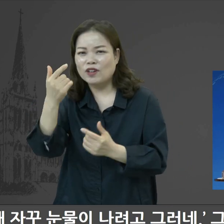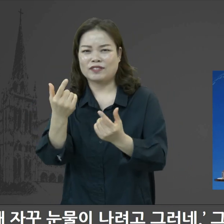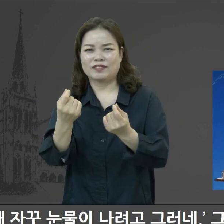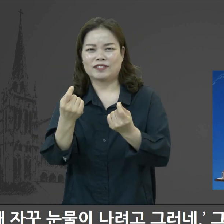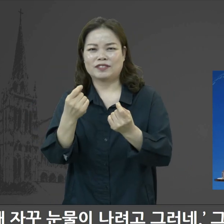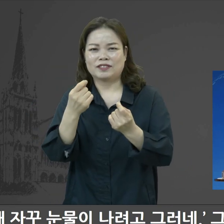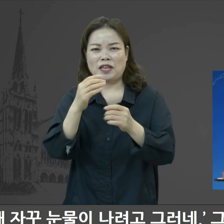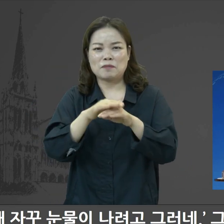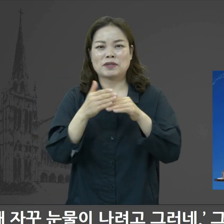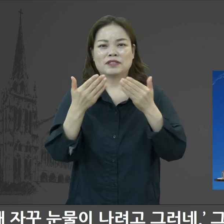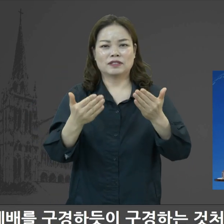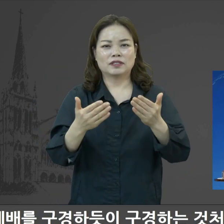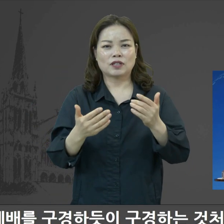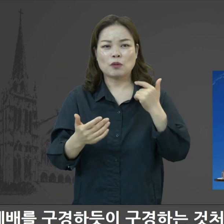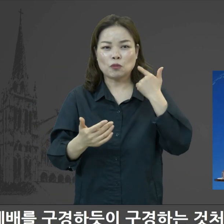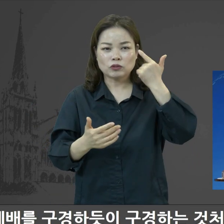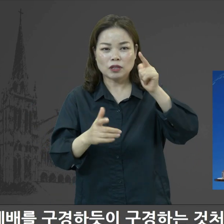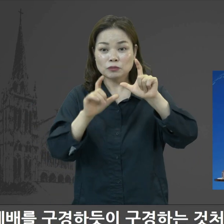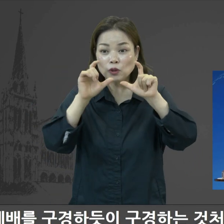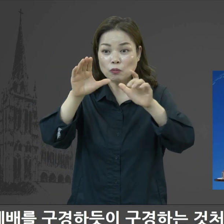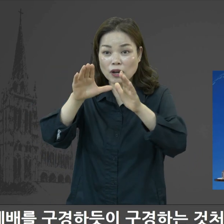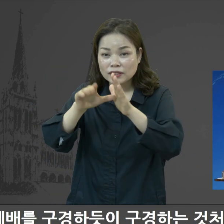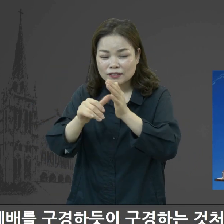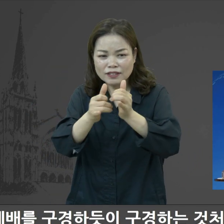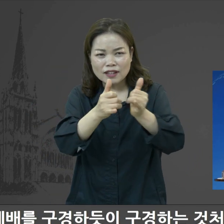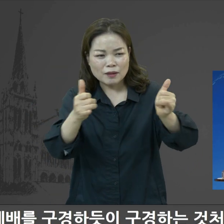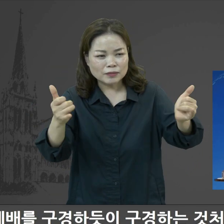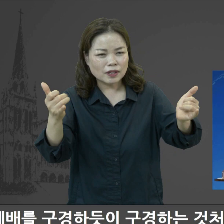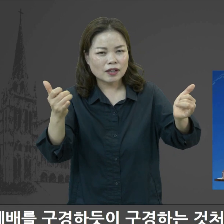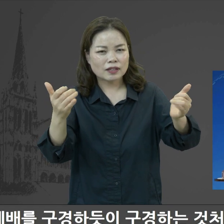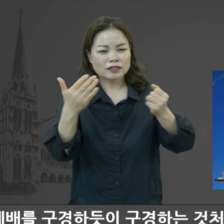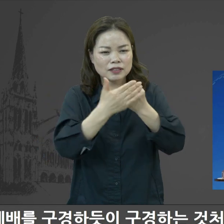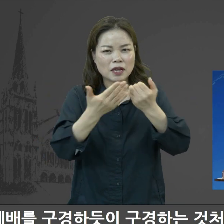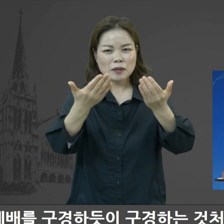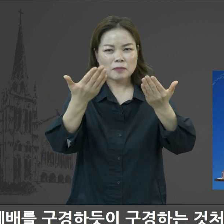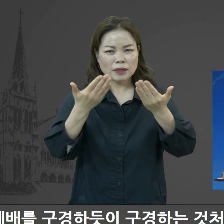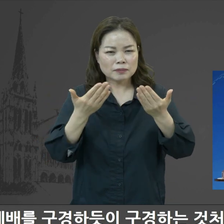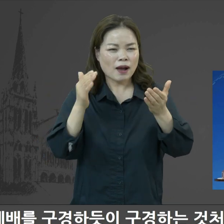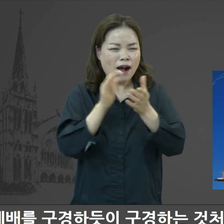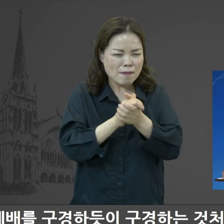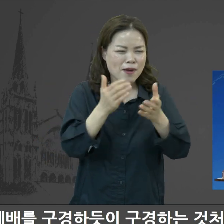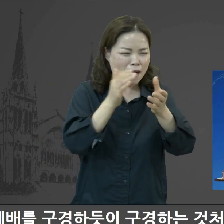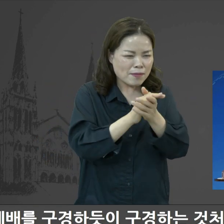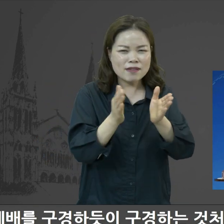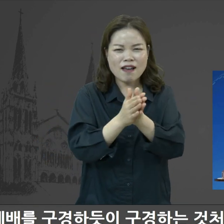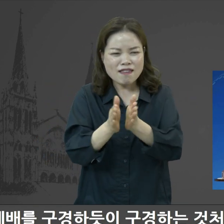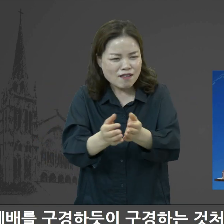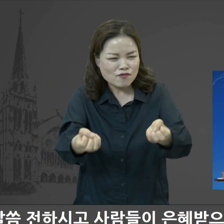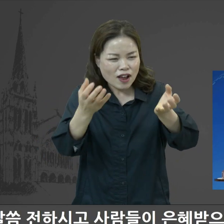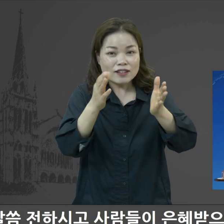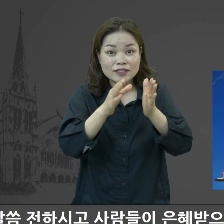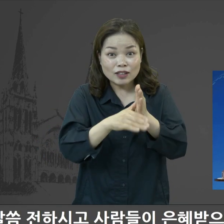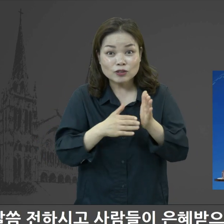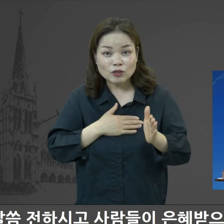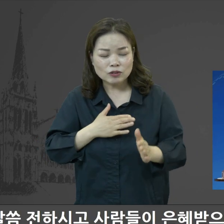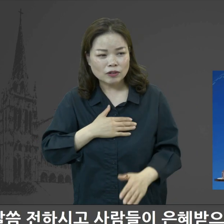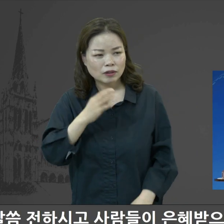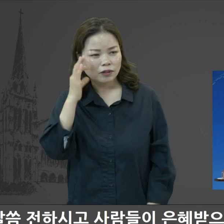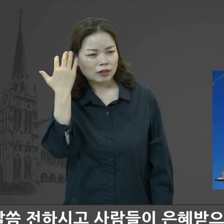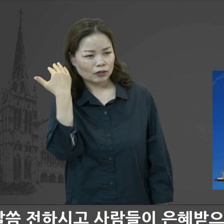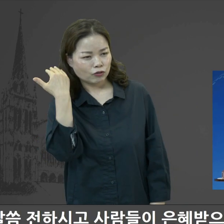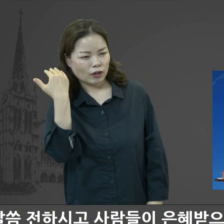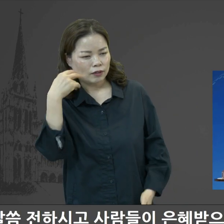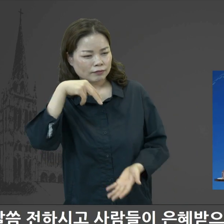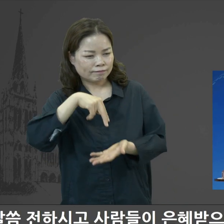한 거예요. 그러니까 목사님 말씀 전하시고 사람들이 막 은혜 받으면서 아멘 아멘 하고 막 할렐루야 할렐루야 그럴 때 저는 보면서